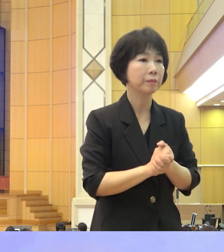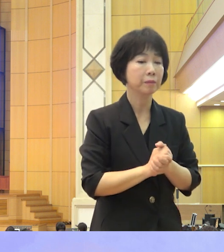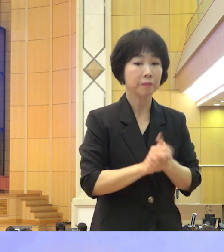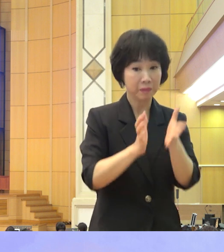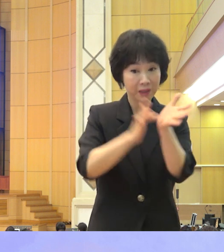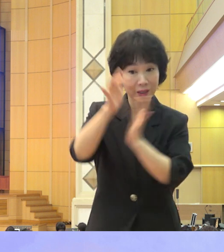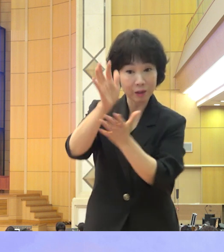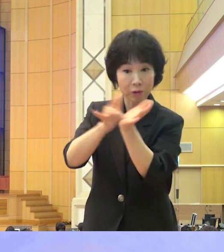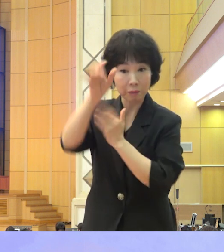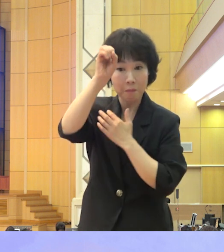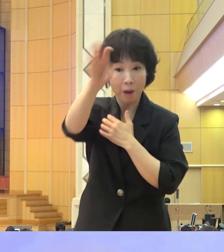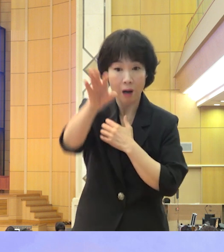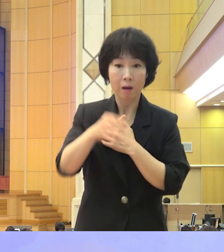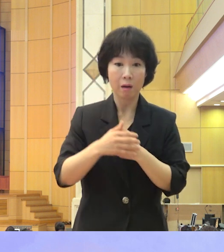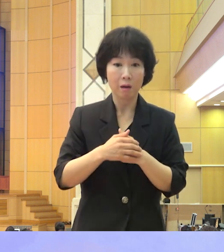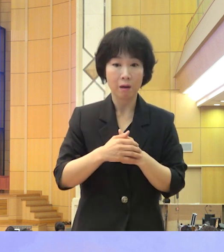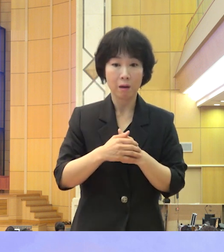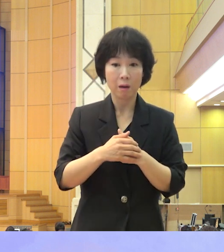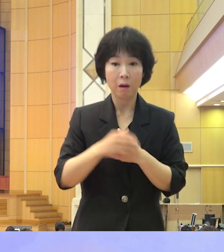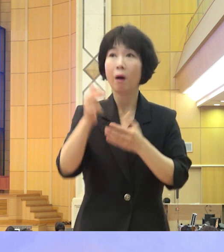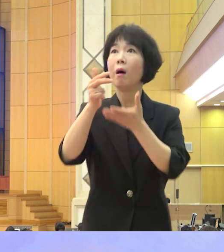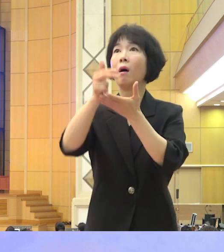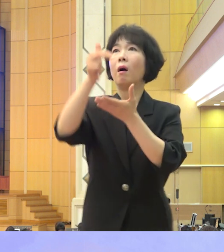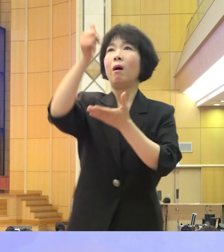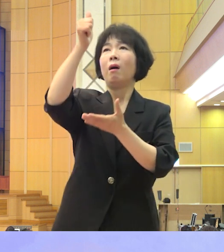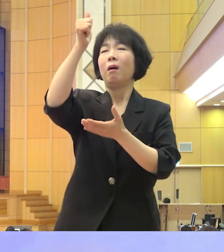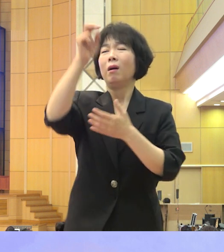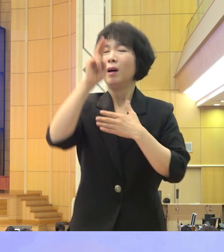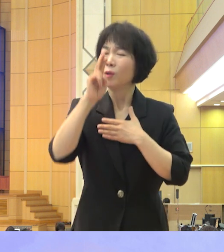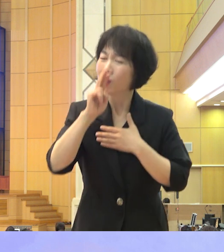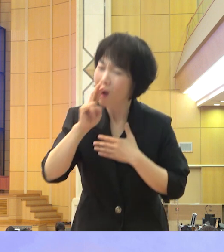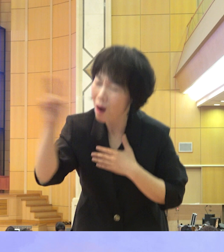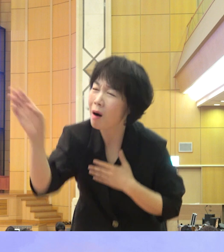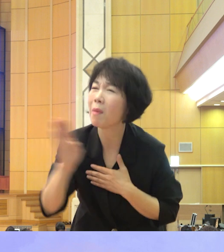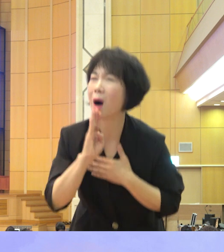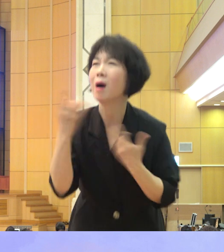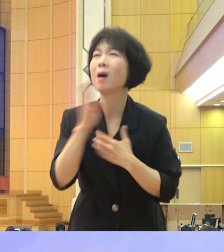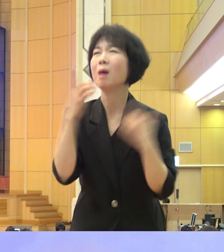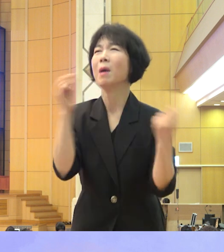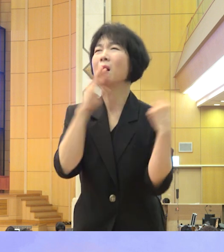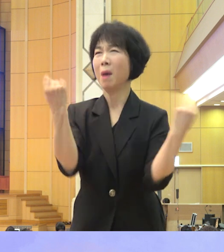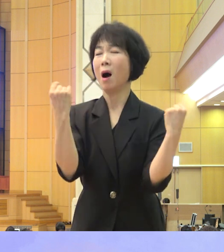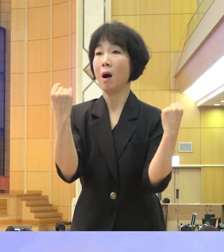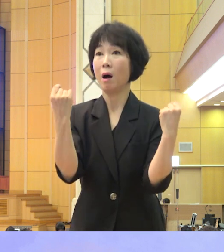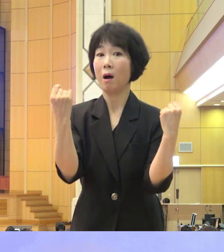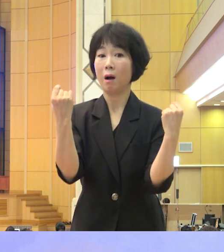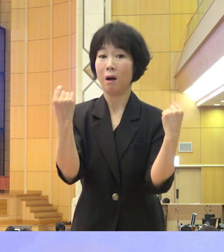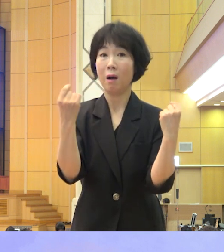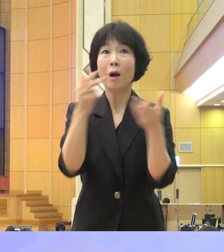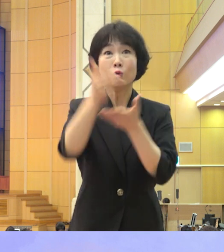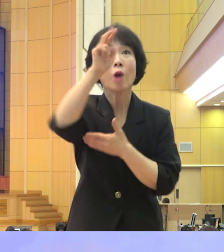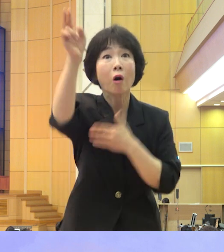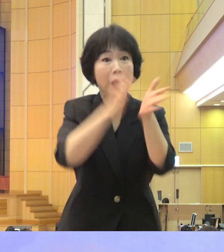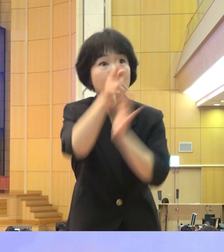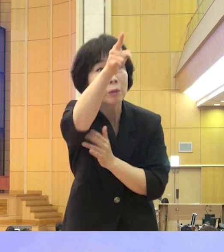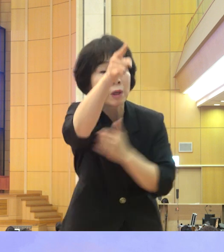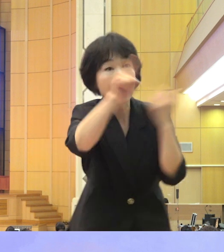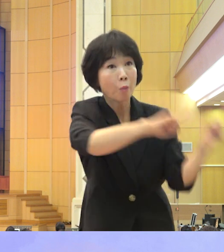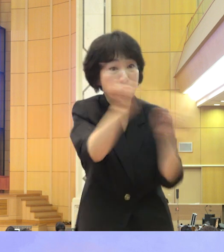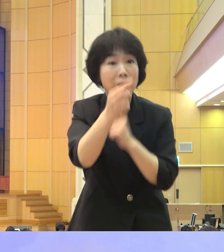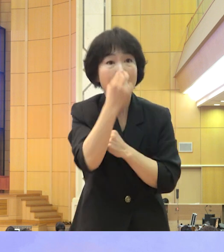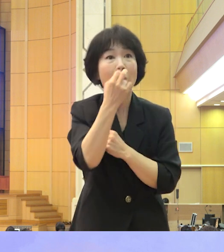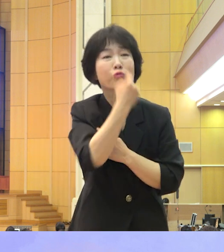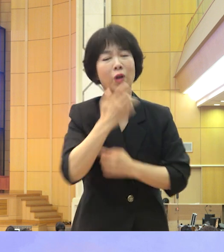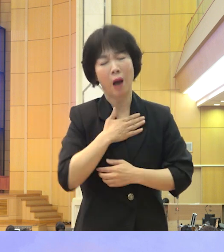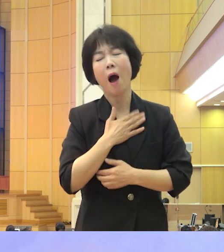이르시되 주여 그러하외다. 내가 이것을 믿느냐? 그렇습니다.